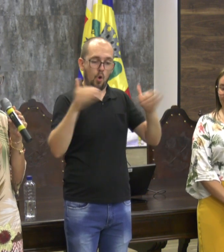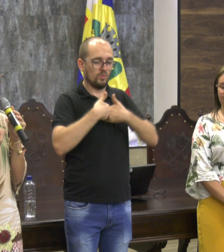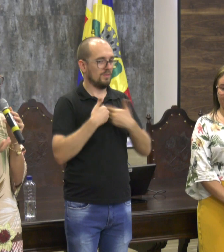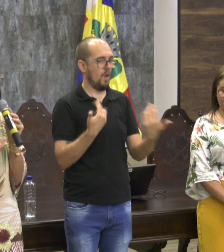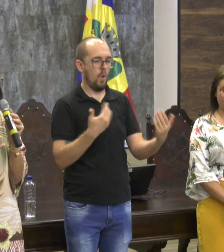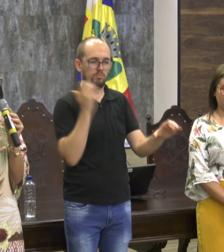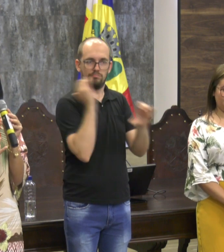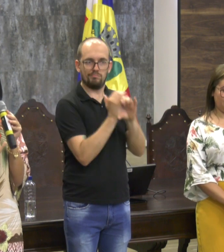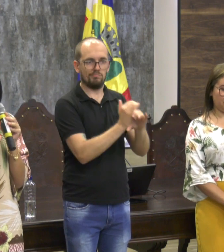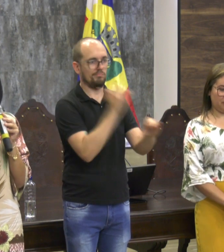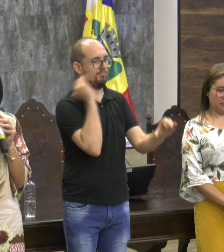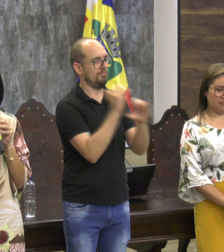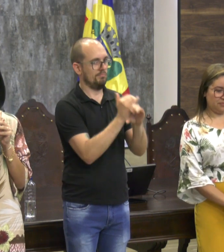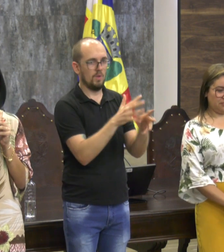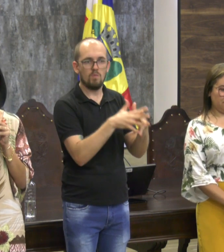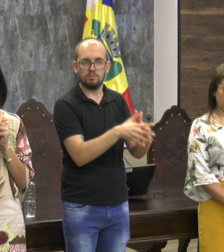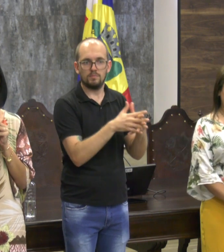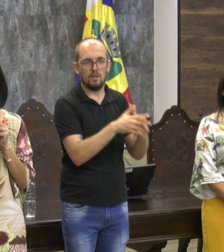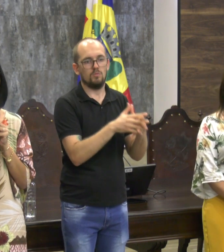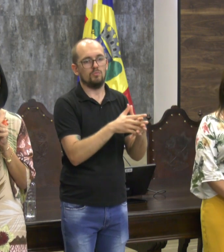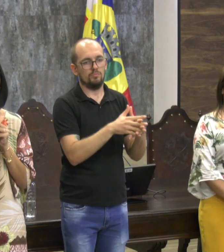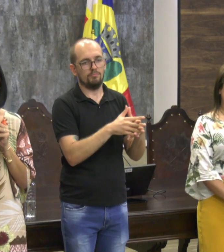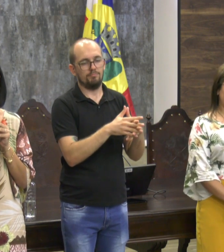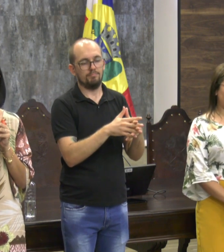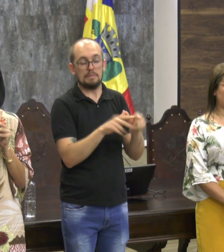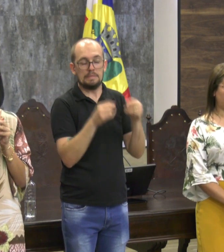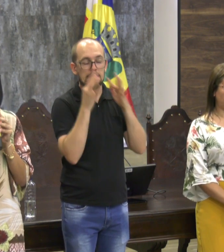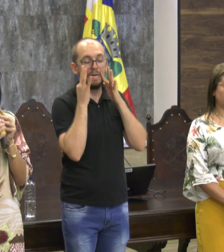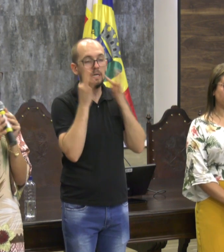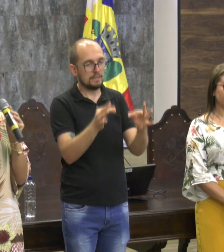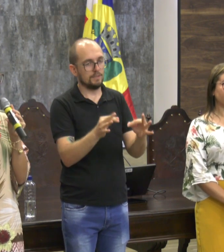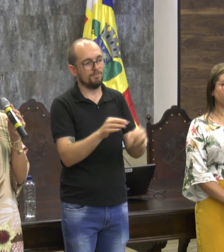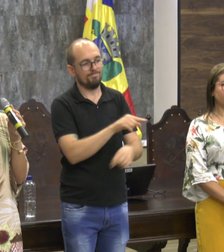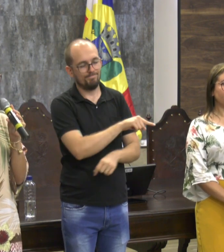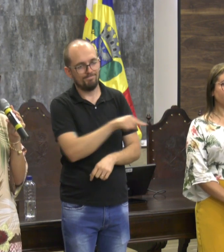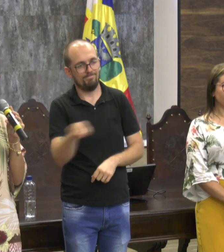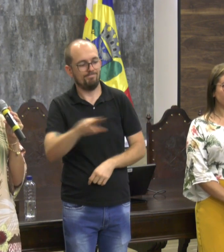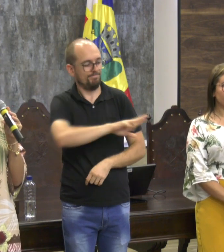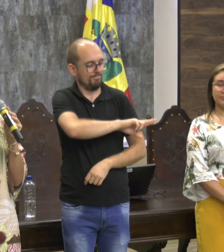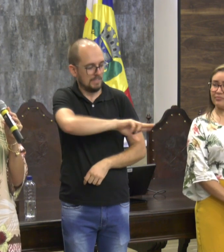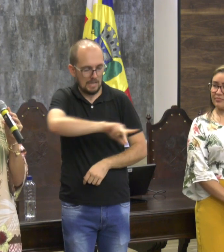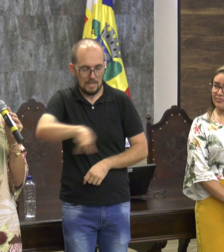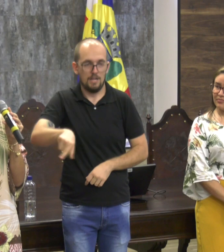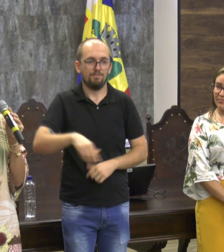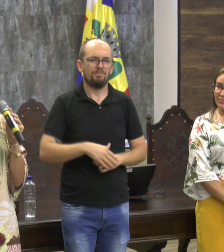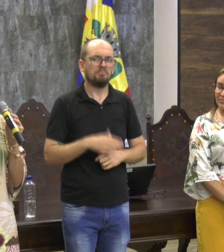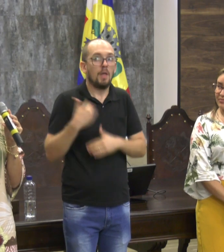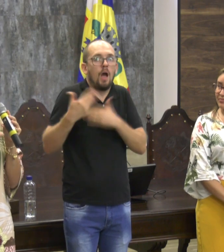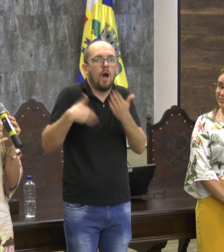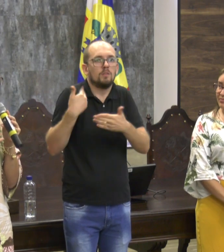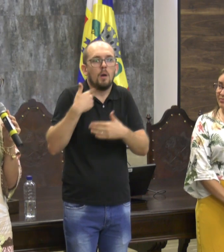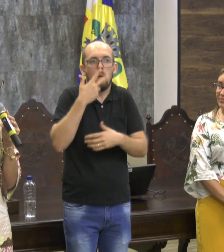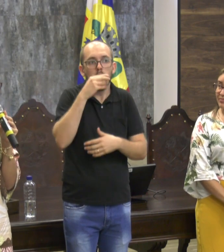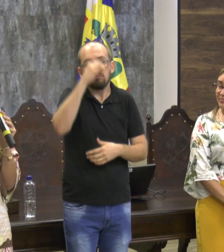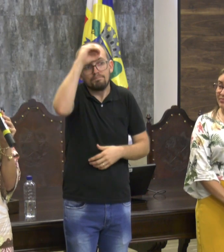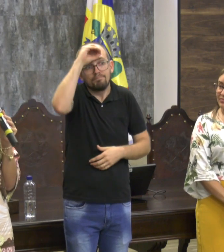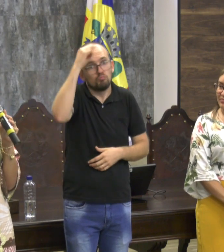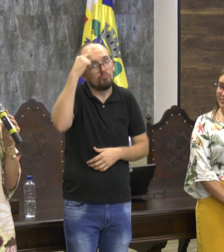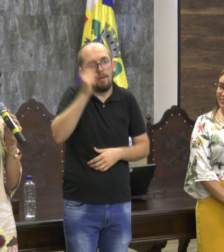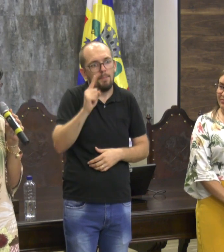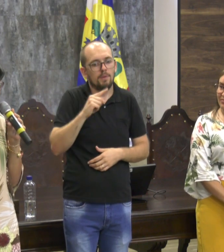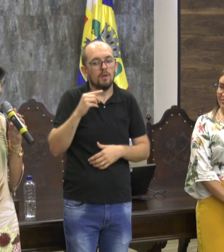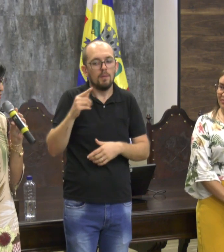e que a gente precisa se atentar para isso, né? Então, muitas coisas que nós fomos descobrindo nos ajudou com todas